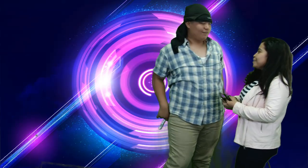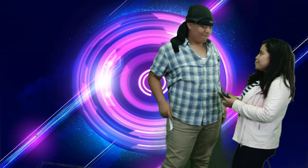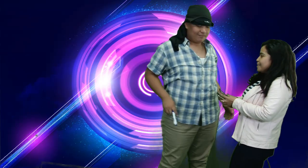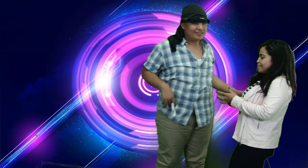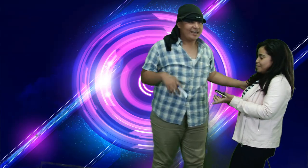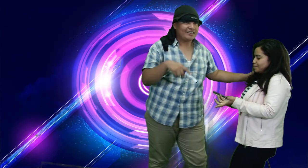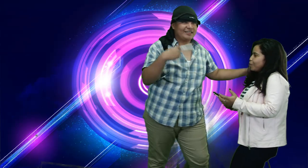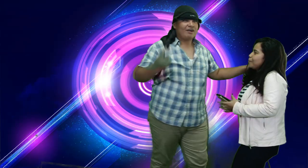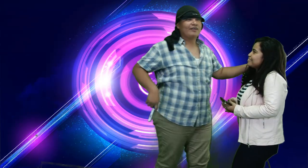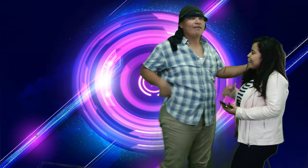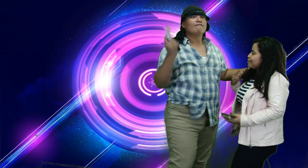en